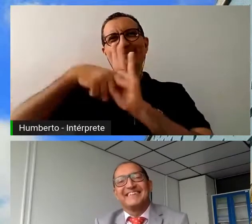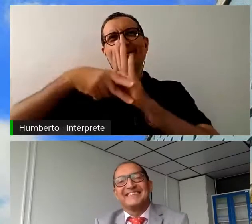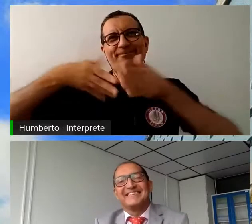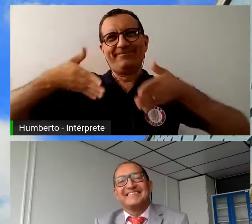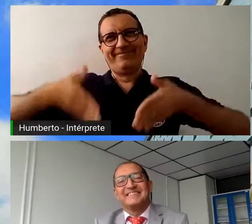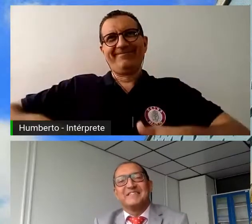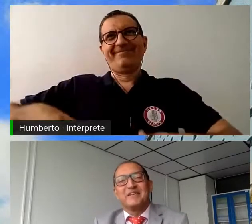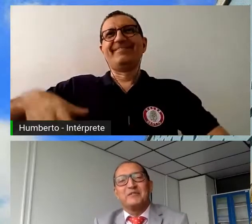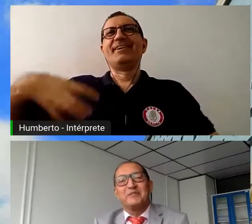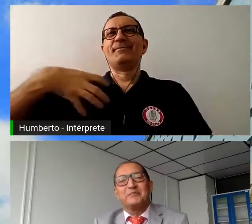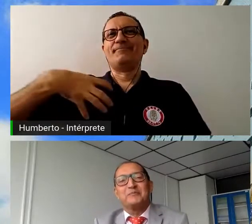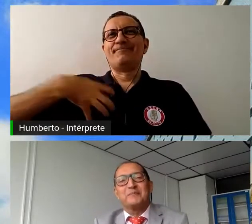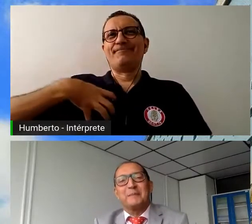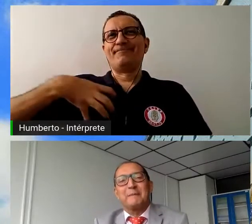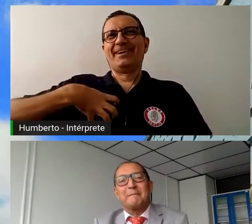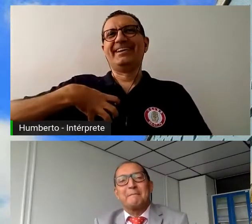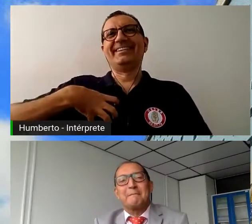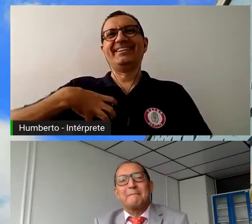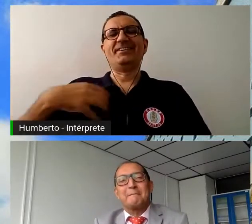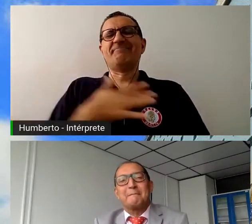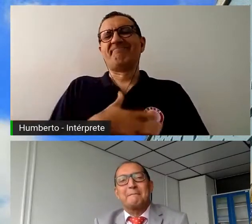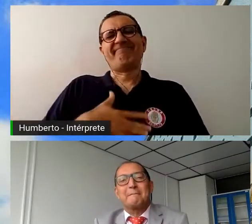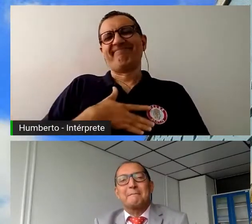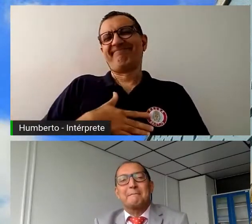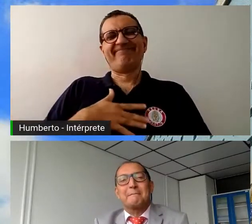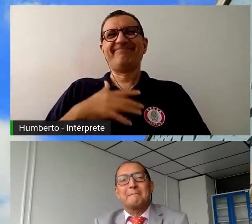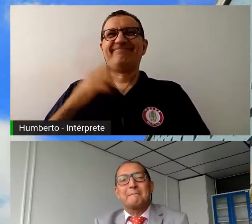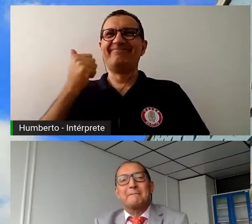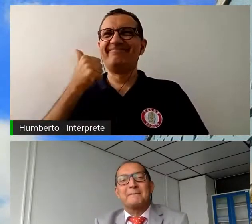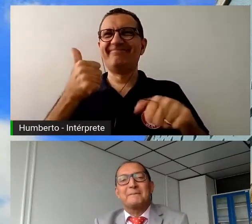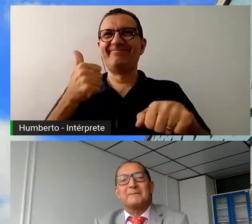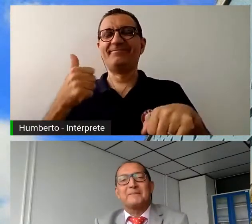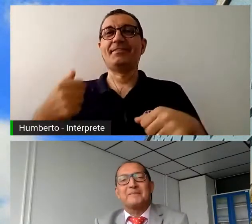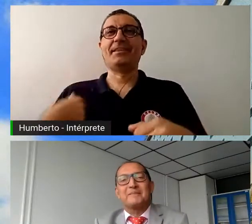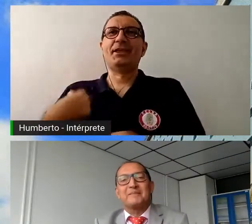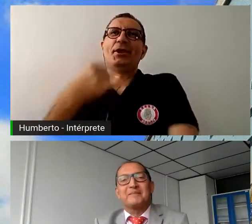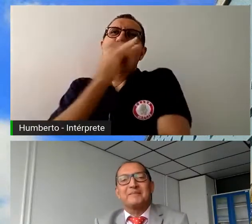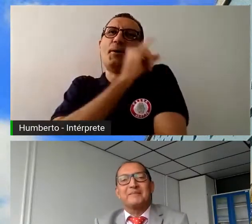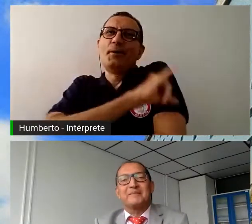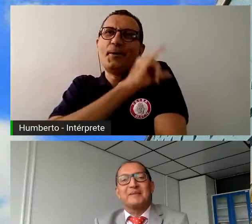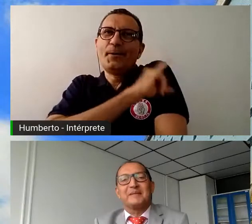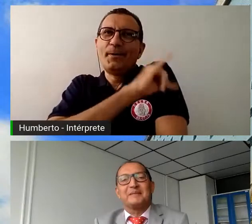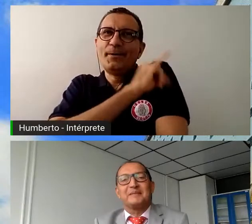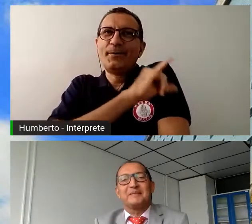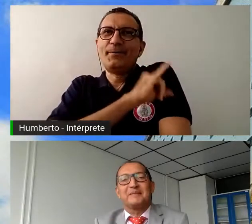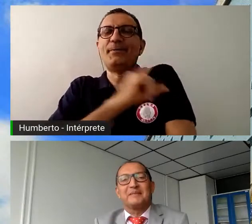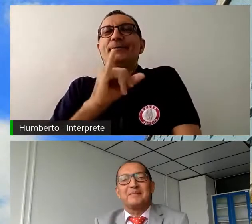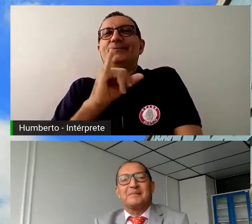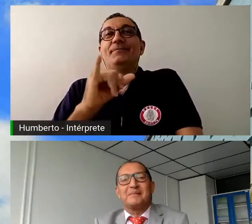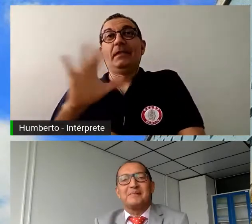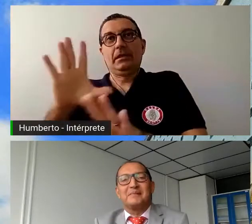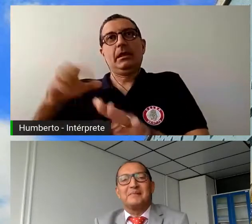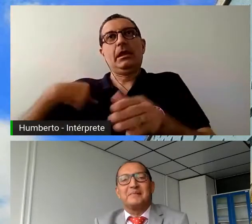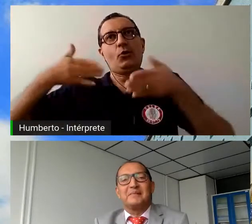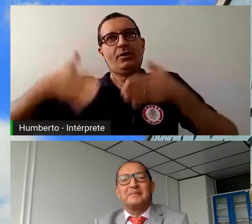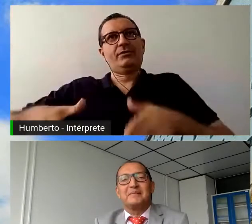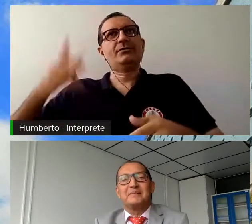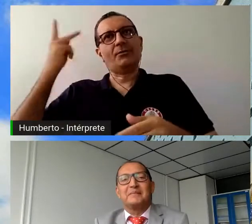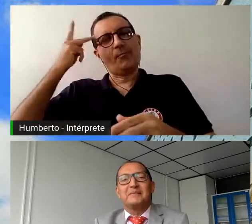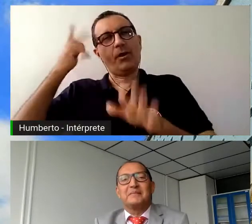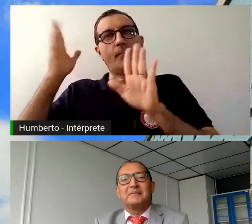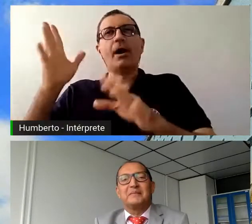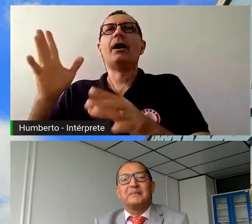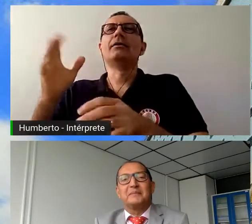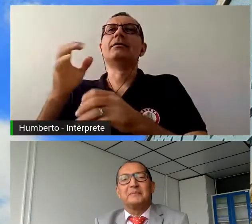Bahia, né? É, além de ser a cariocada, porque eu sou paulista, mas vivo há 60 anos no Rio. Enfim,